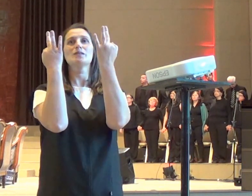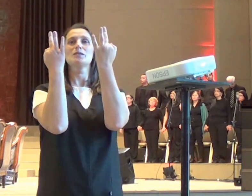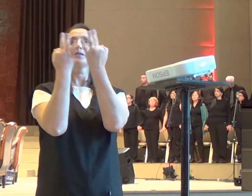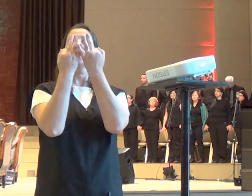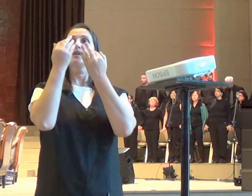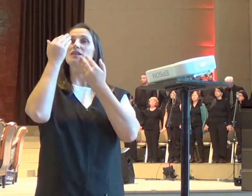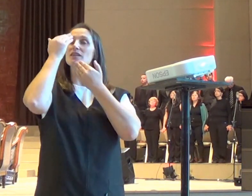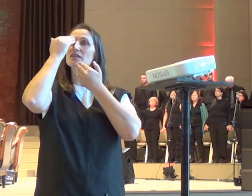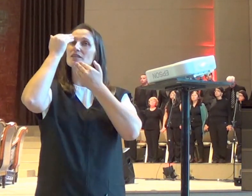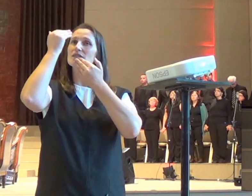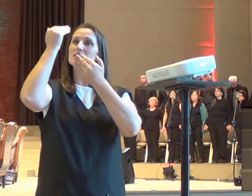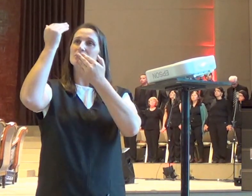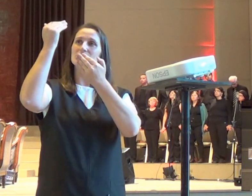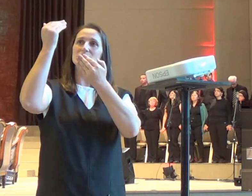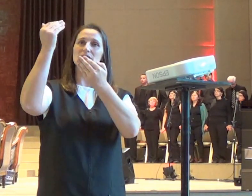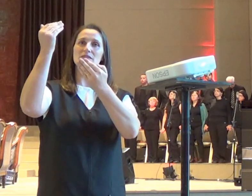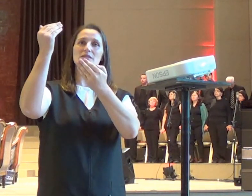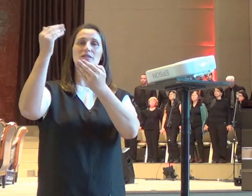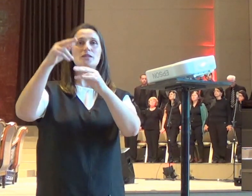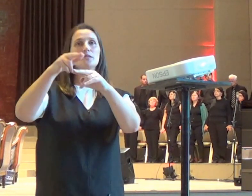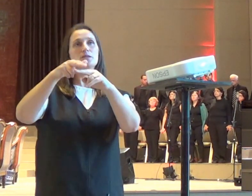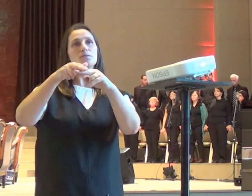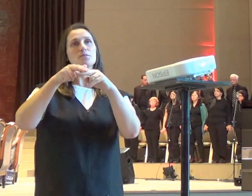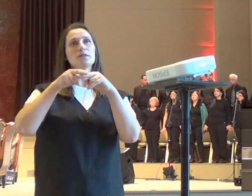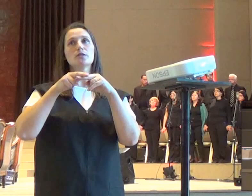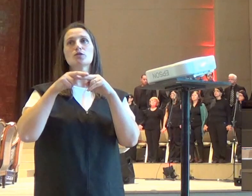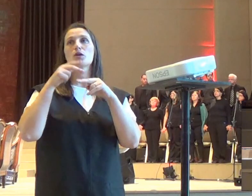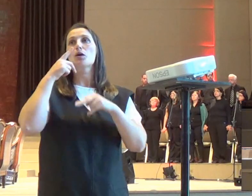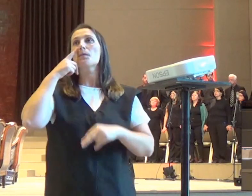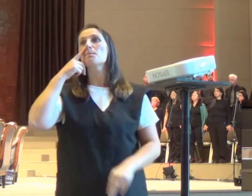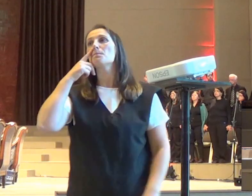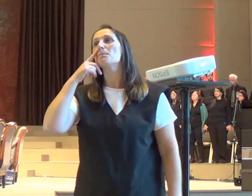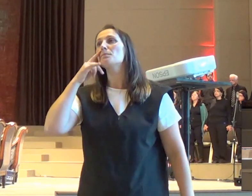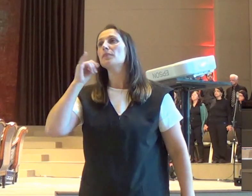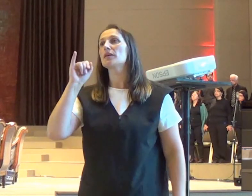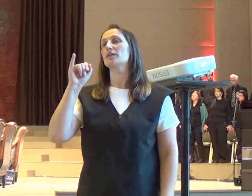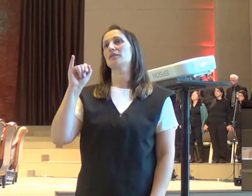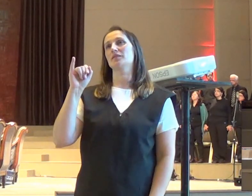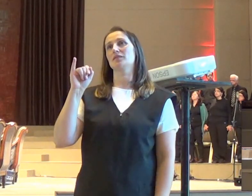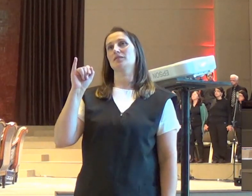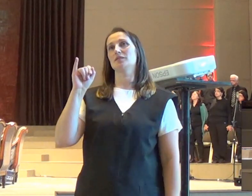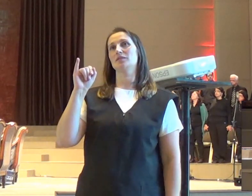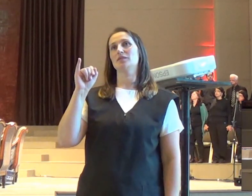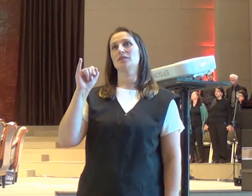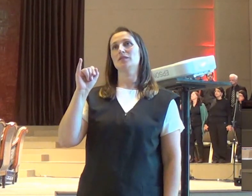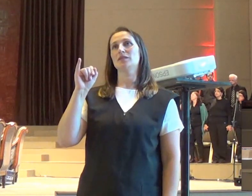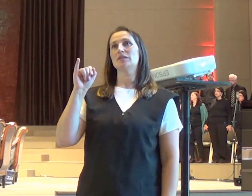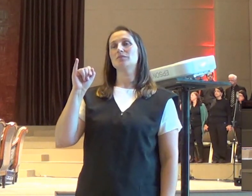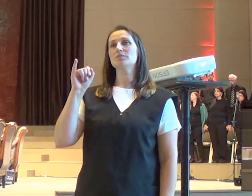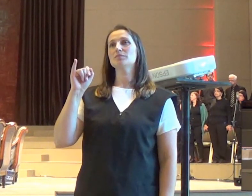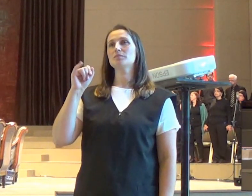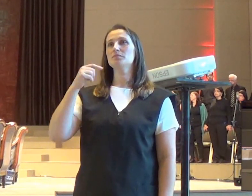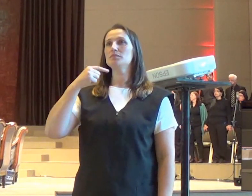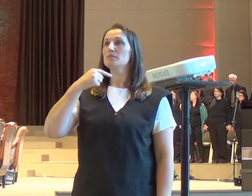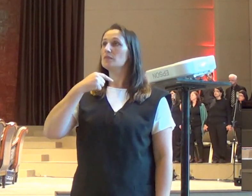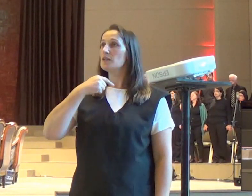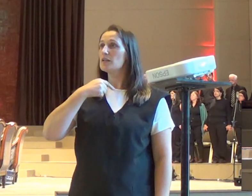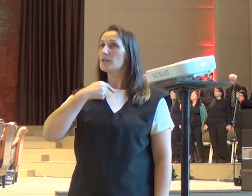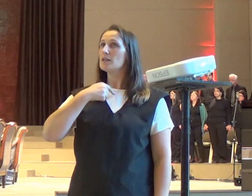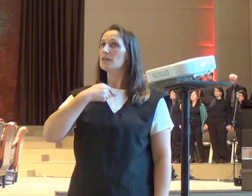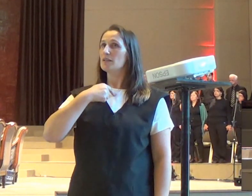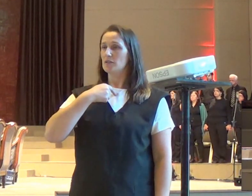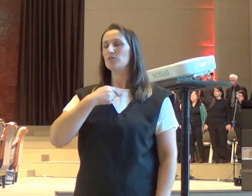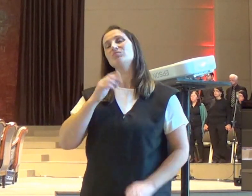agradecer pelos pais que nos formaram alguns como eu já tenho seus